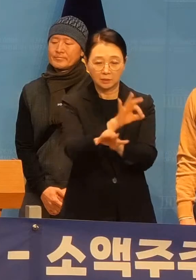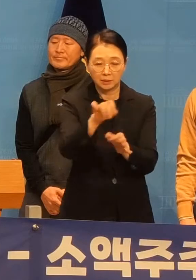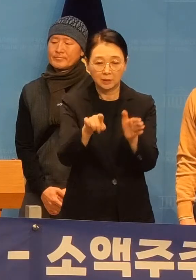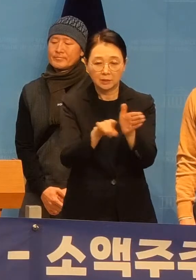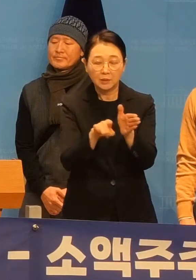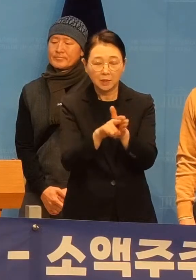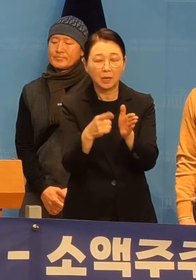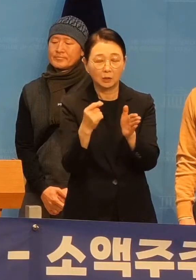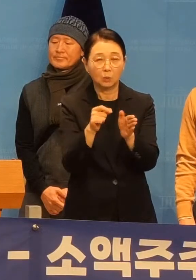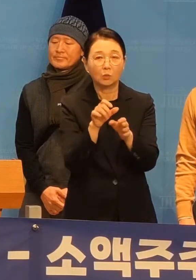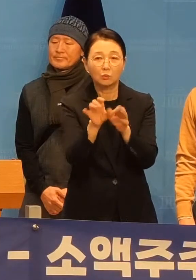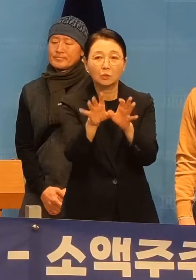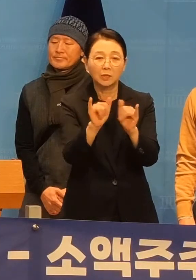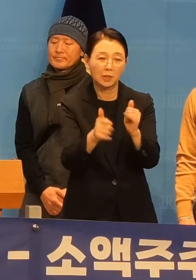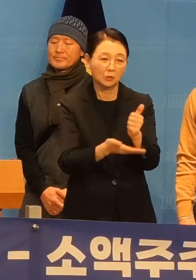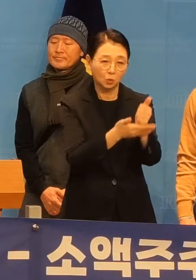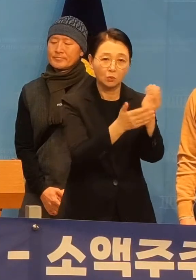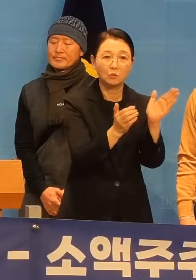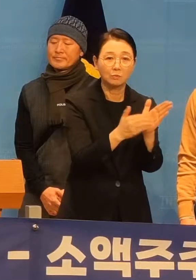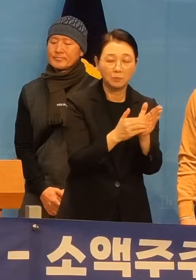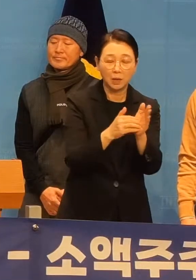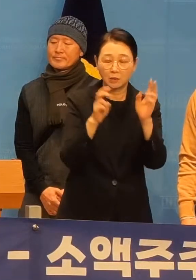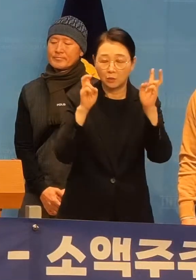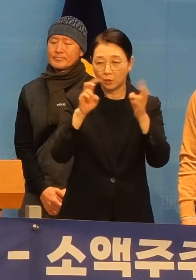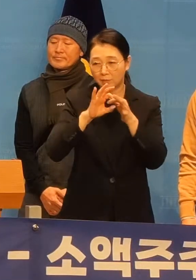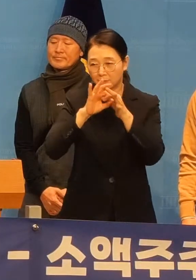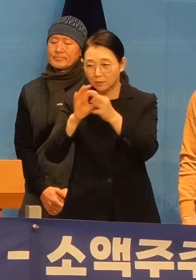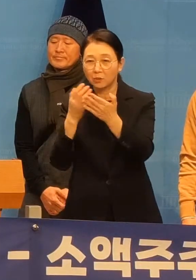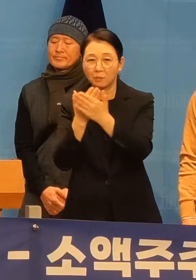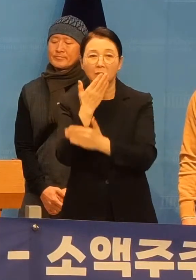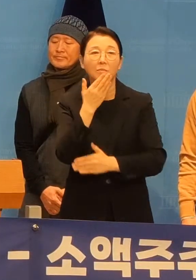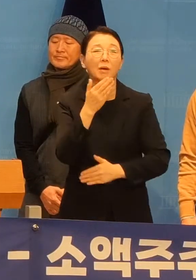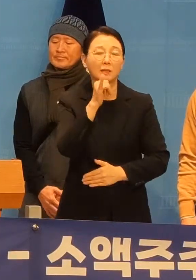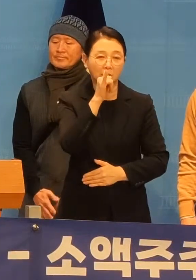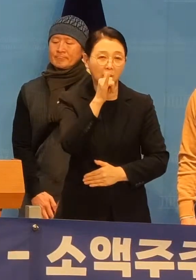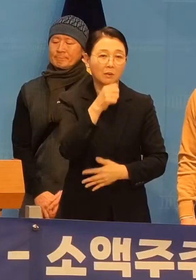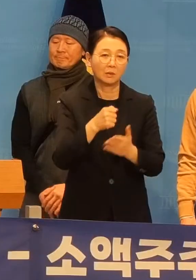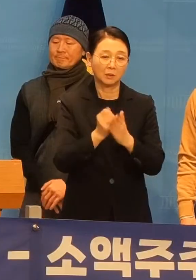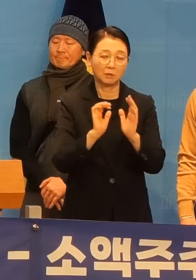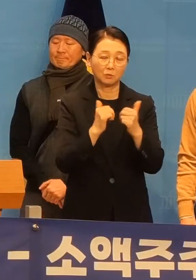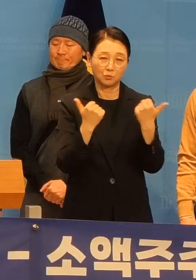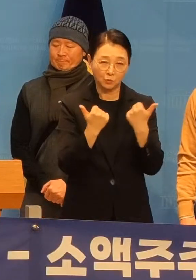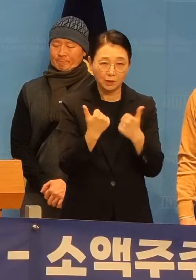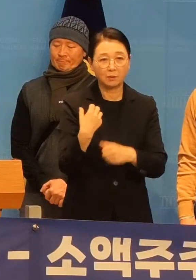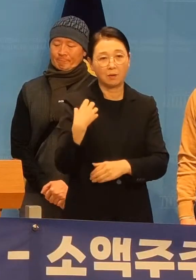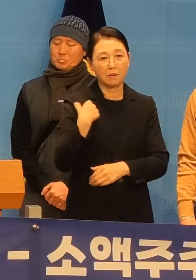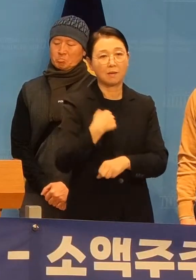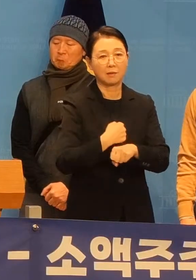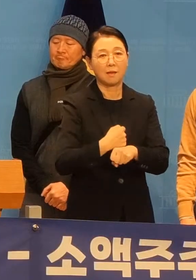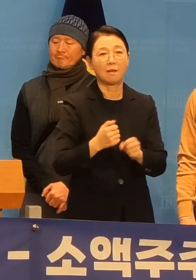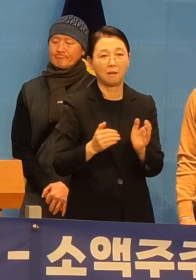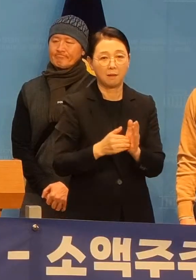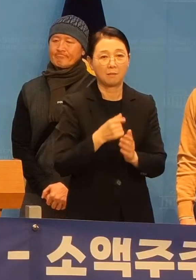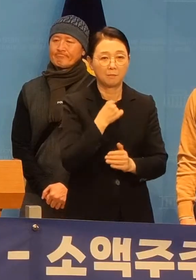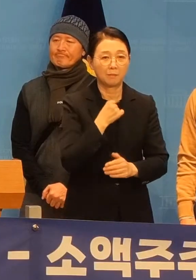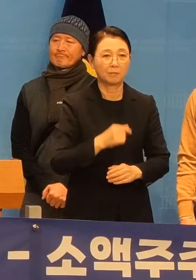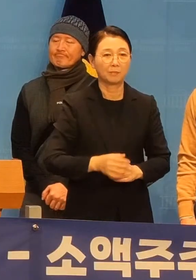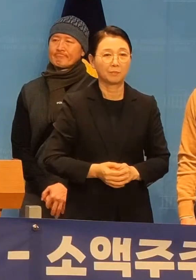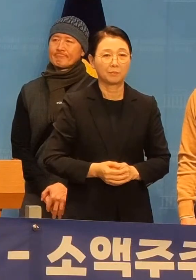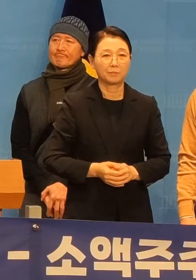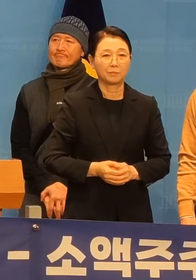투자자에게는 존중을, 기업의 지속 가능성을 남길 수 있도록 국회도 역할을 다해 나가도록